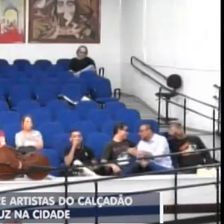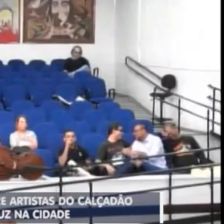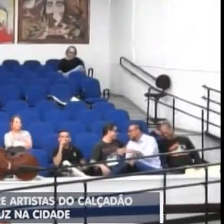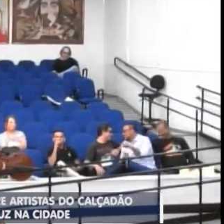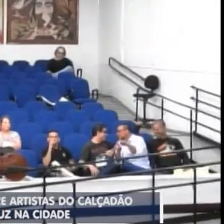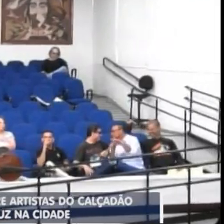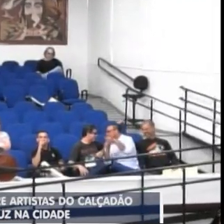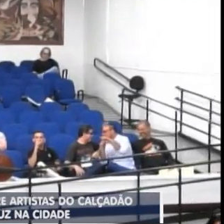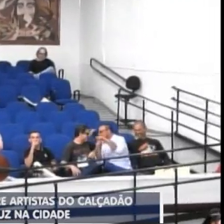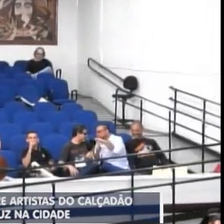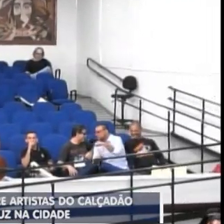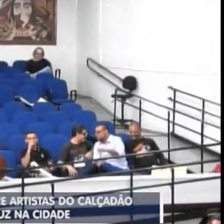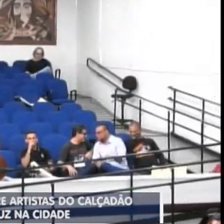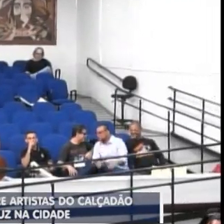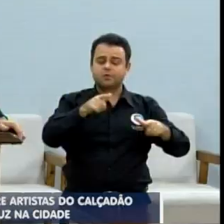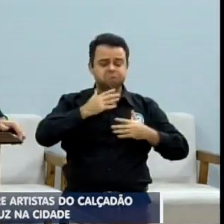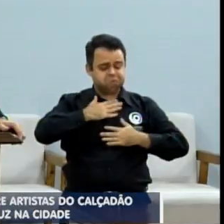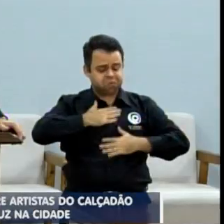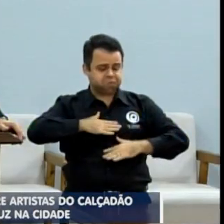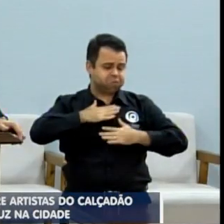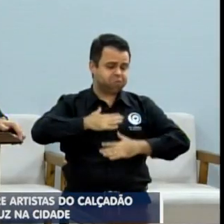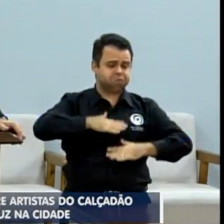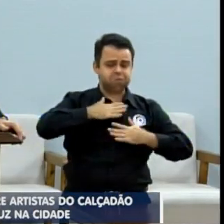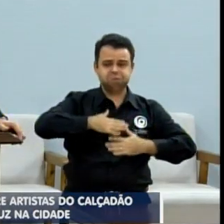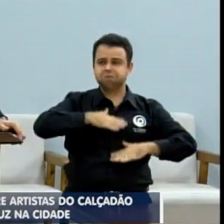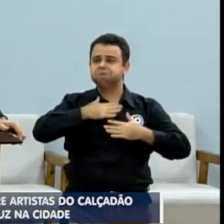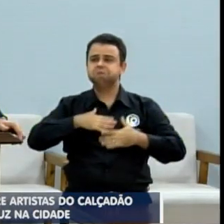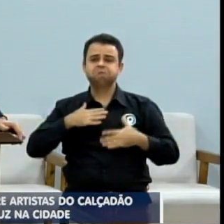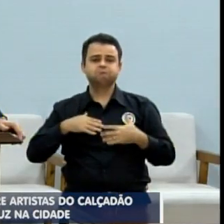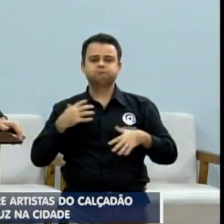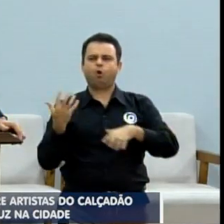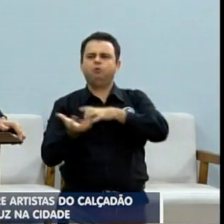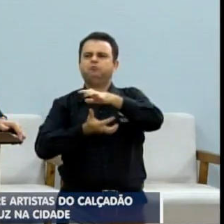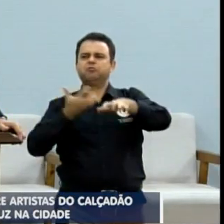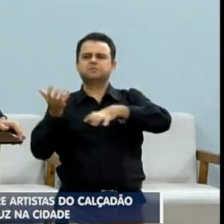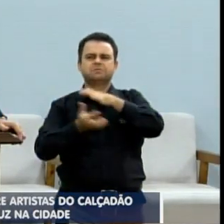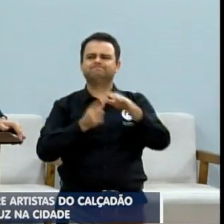Estão trabalhando tranquilamente, ninguém está caçando confusão.